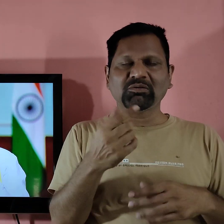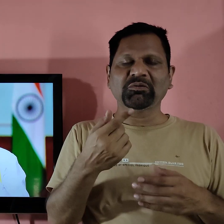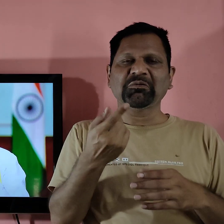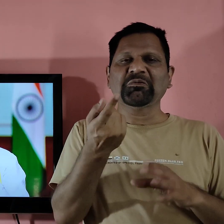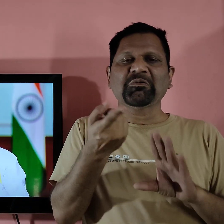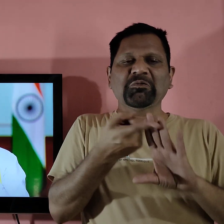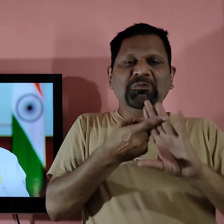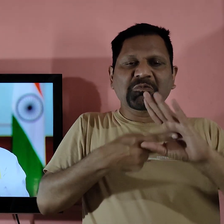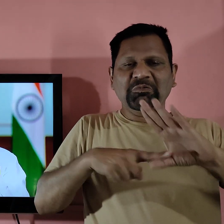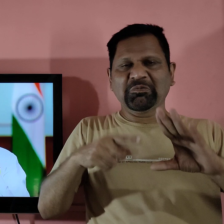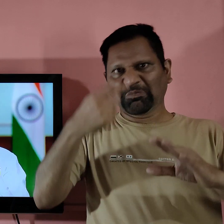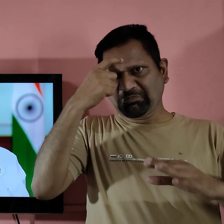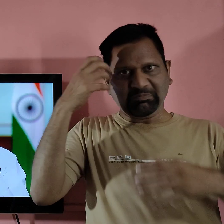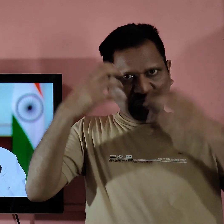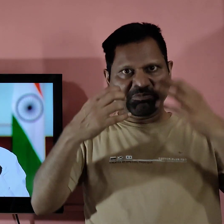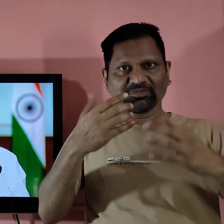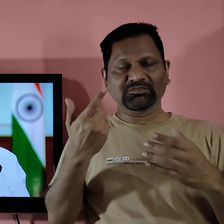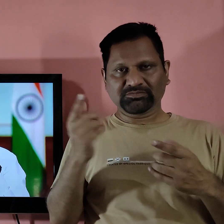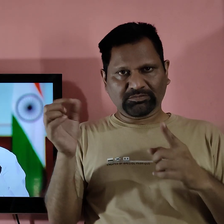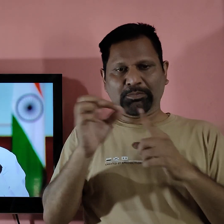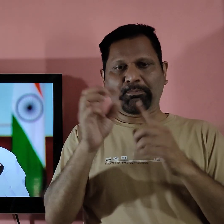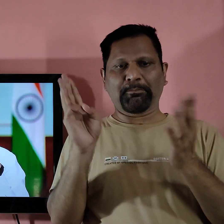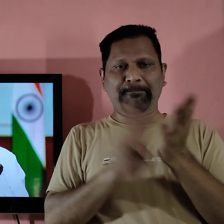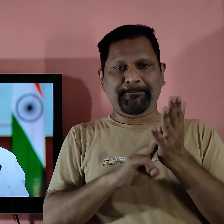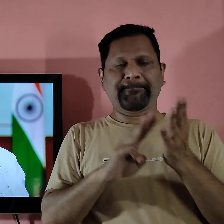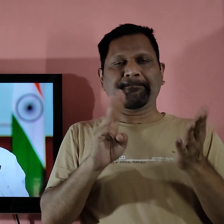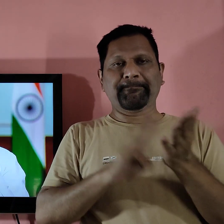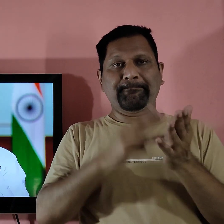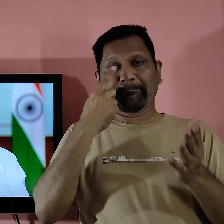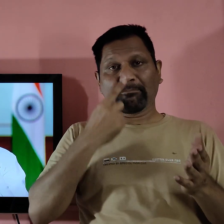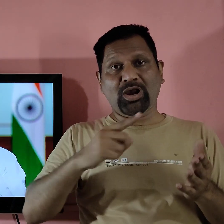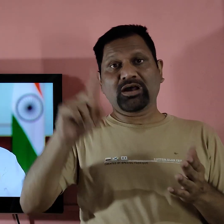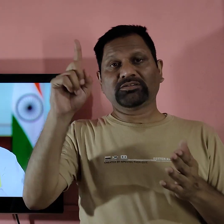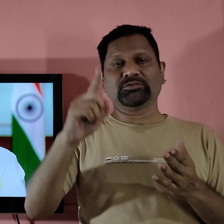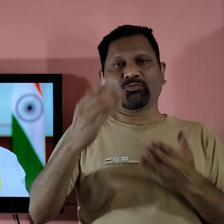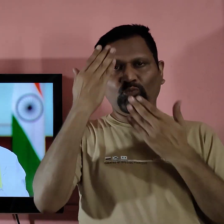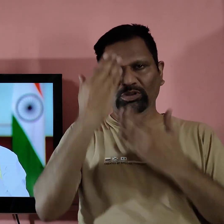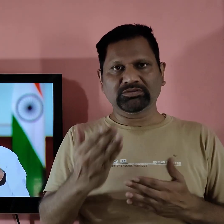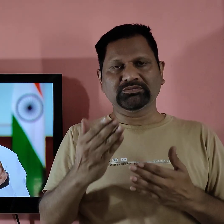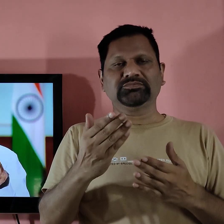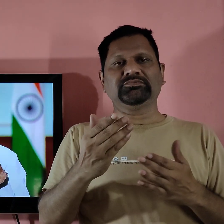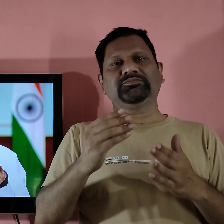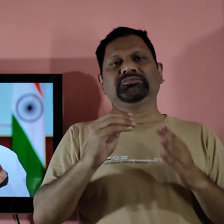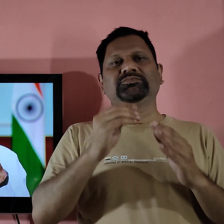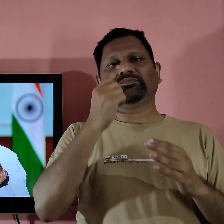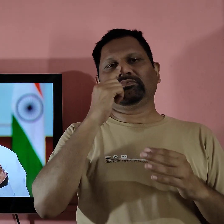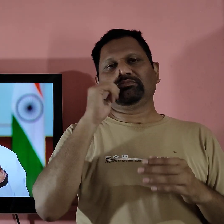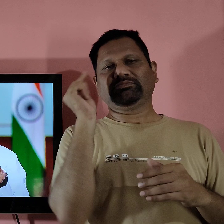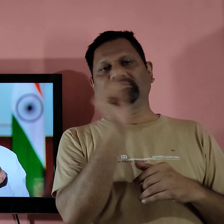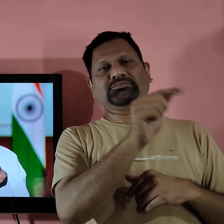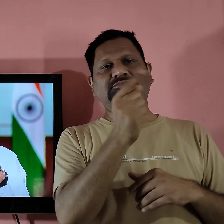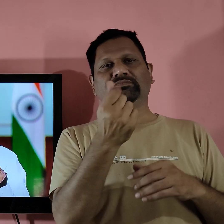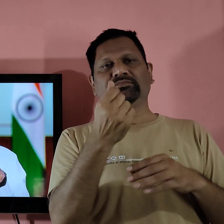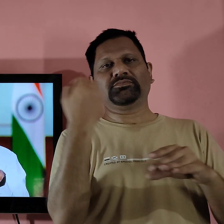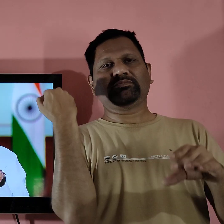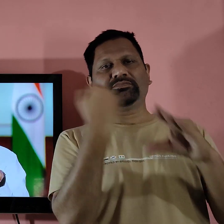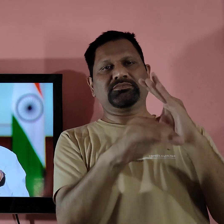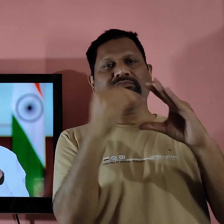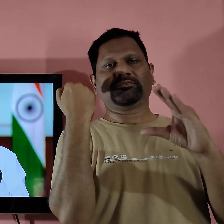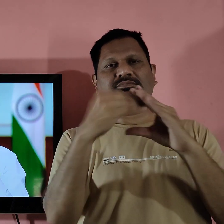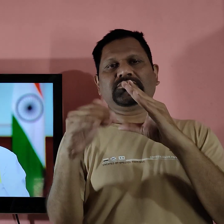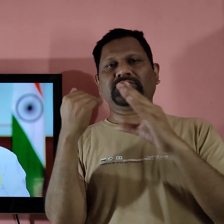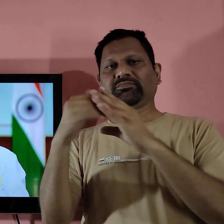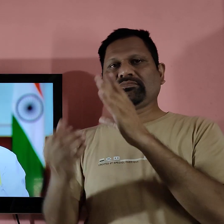समस्या थी। हमने पीएम मातृ वंदना योजना के माध्यम से सीधे महिलाओं के बैंक खाते में पैसे ट्रांसफर